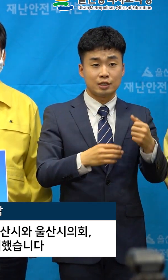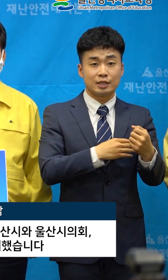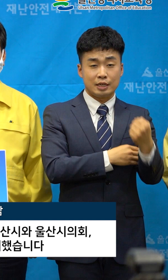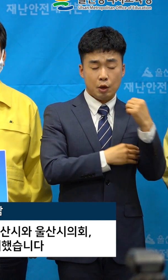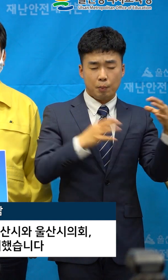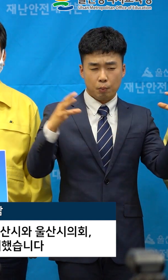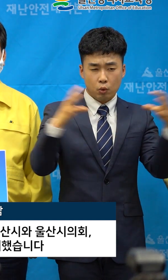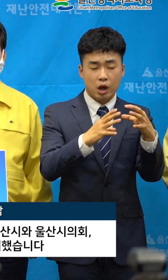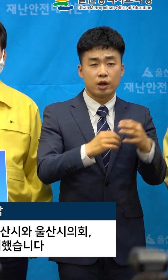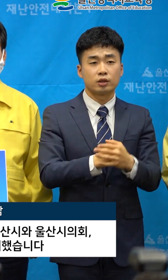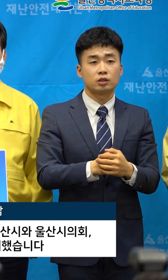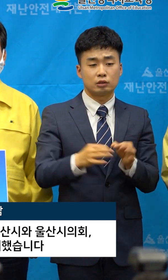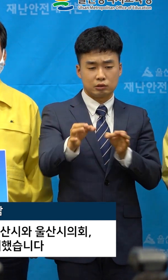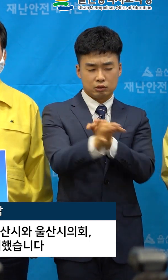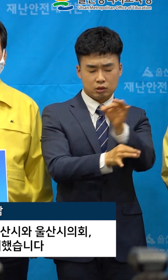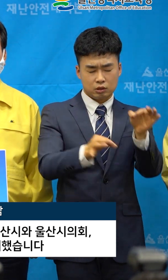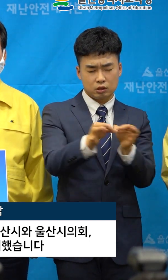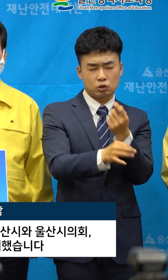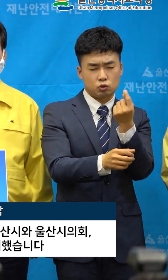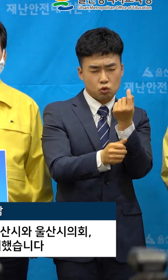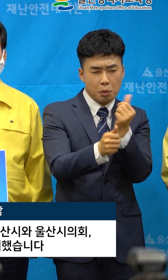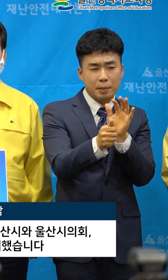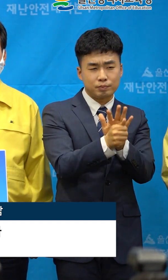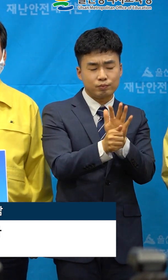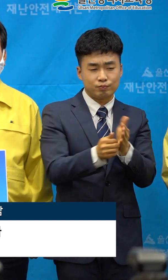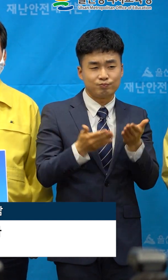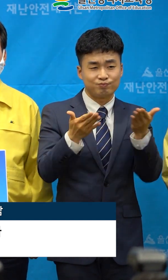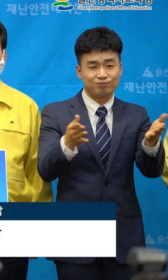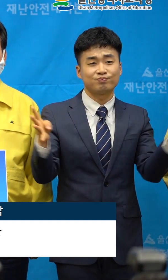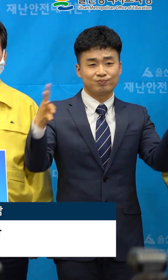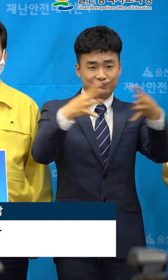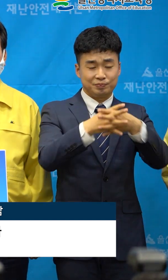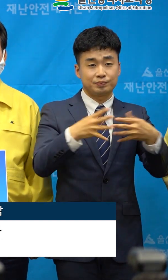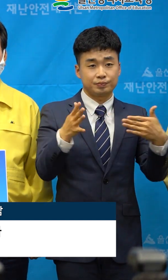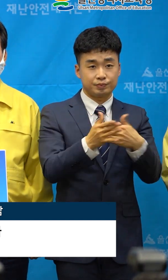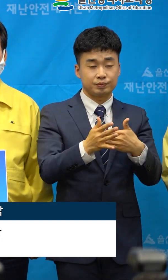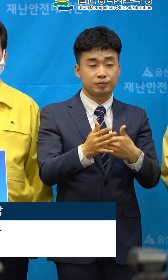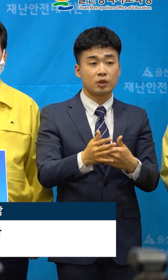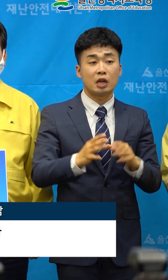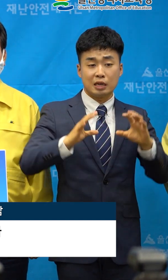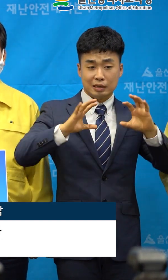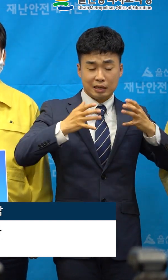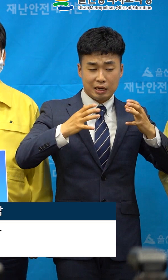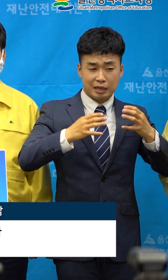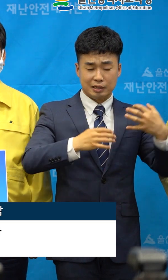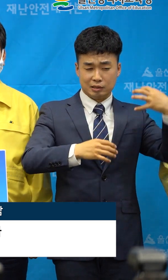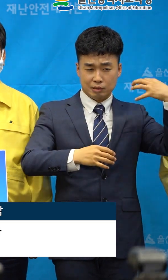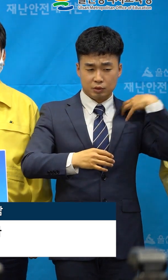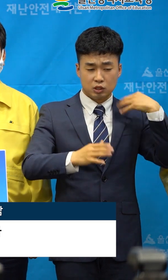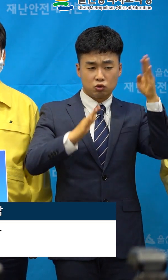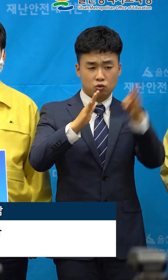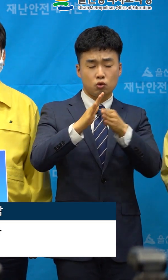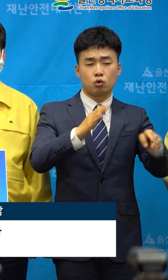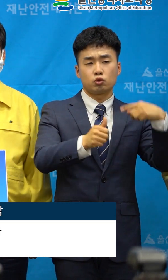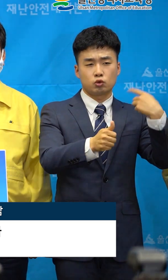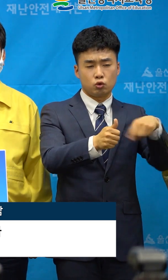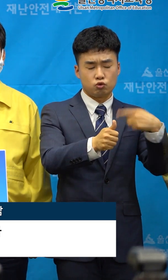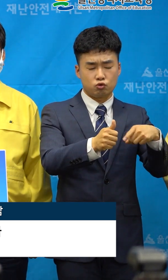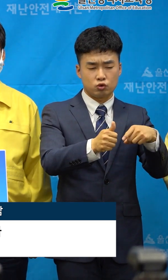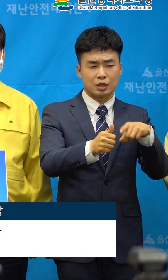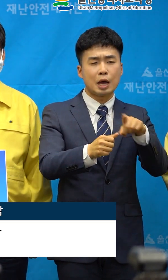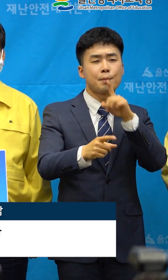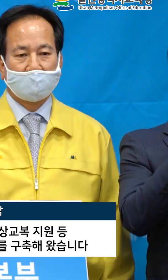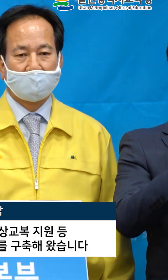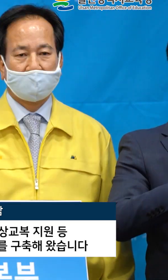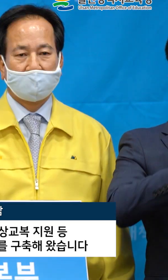최소한의 경제적 지원을 하기로 합의했습니다. 국가가 책임지는 공교육이라는 원칙을 지키기 위한